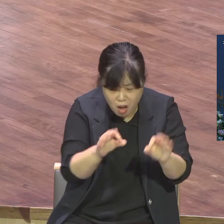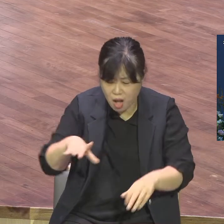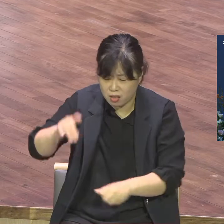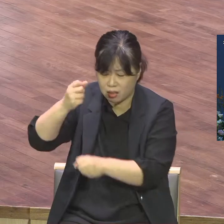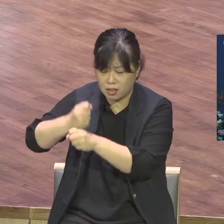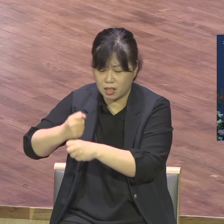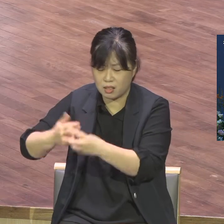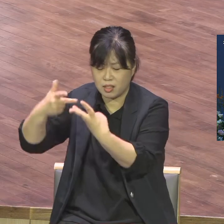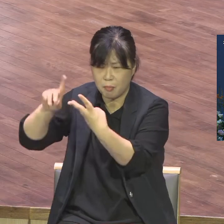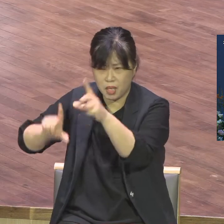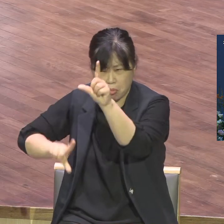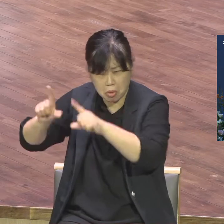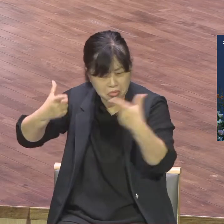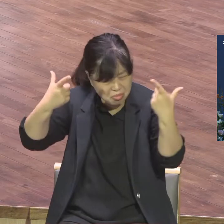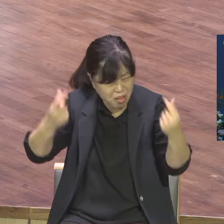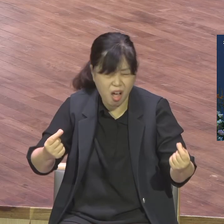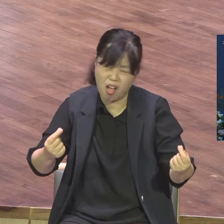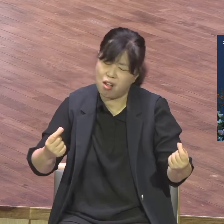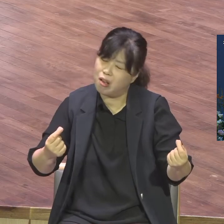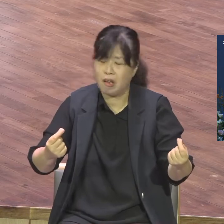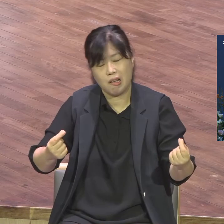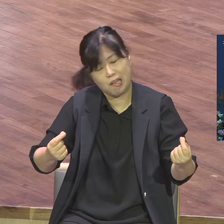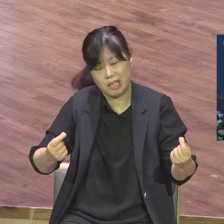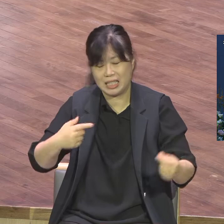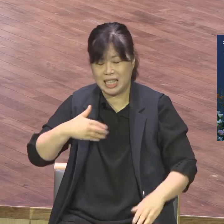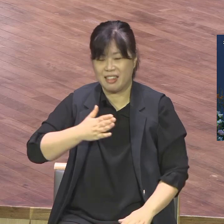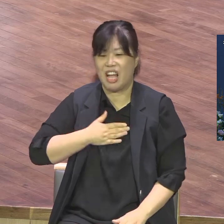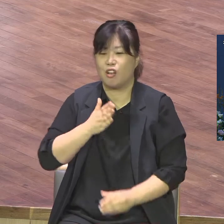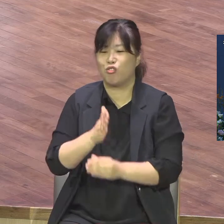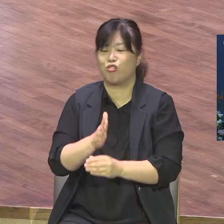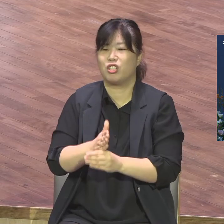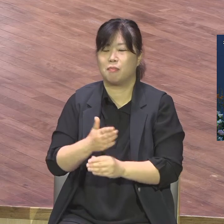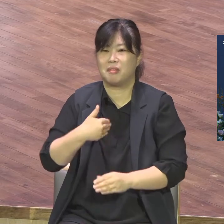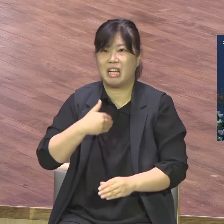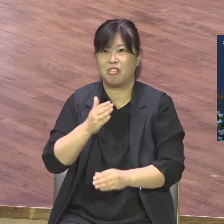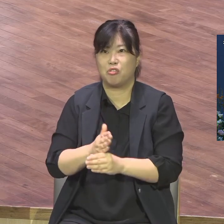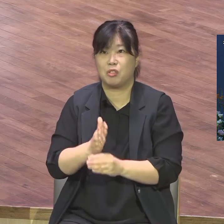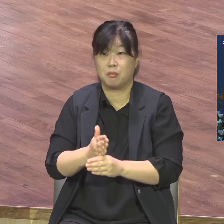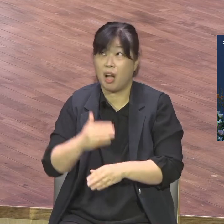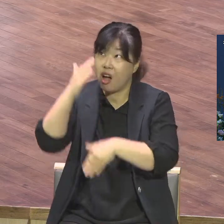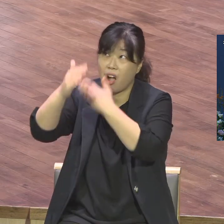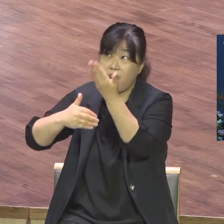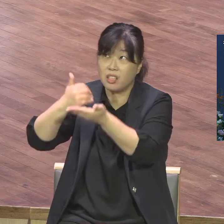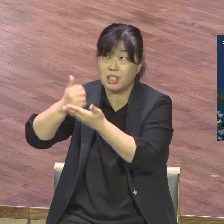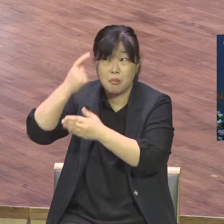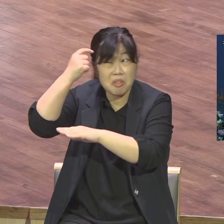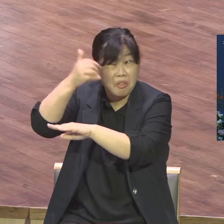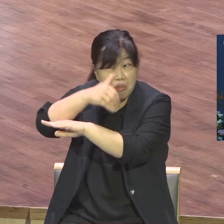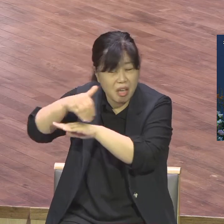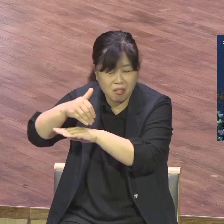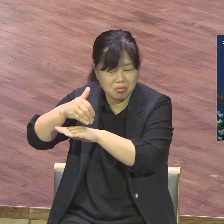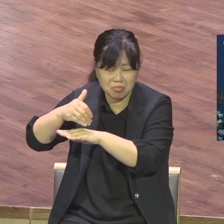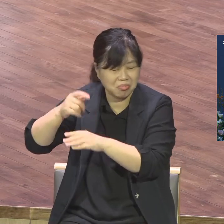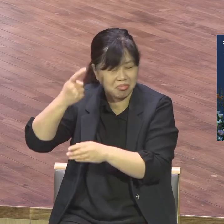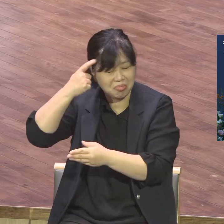하나님의 뜻과 계획과는 전혀 상관이 없는 자신들만의 마이웨이입니다. 그냥